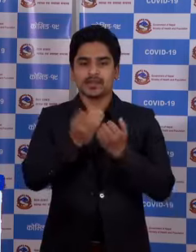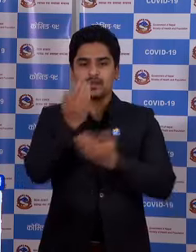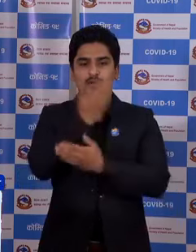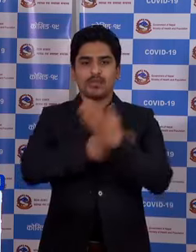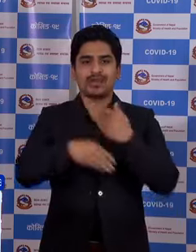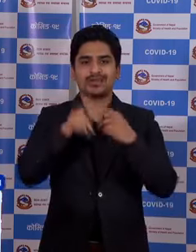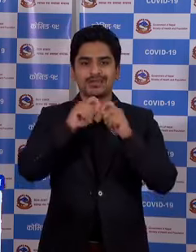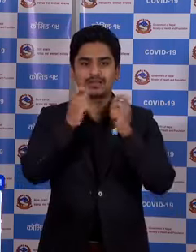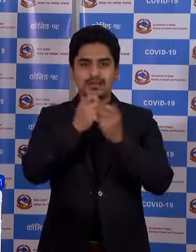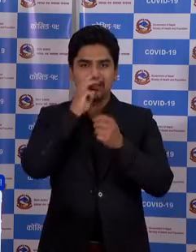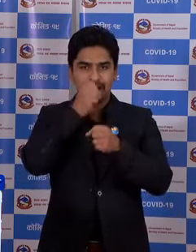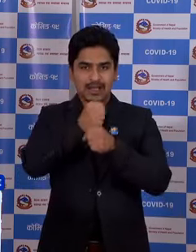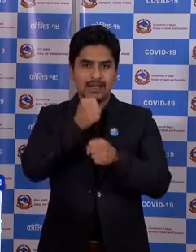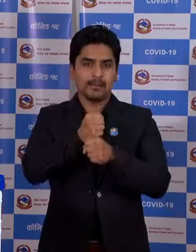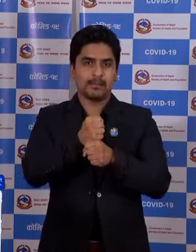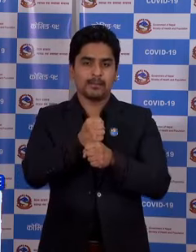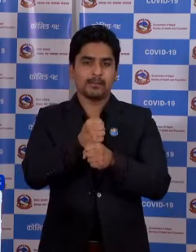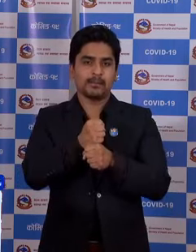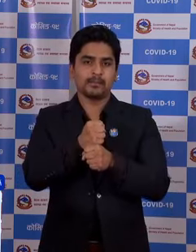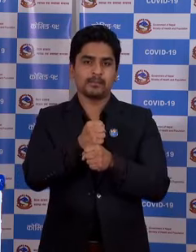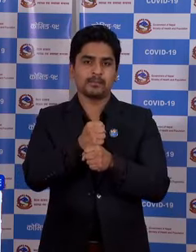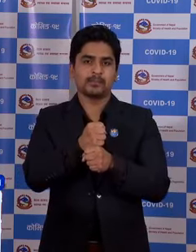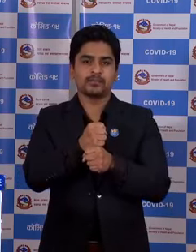अपाङ्ग क्षेत्रमा कार्यरत